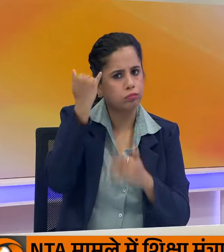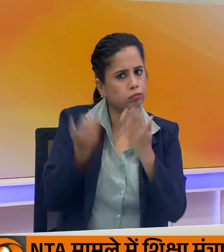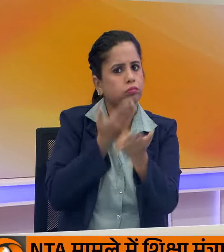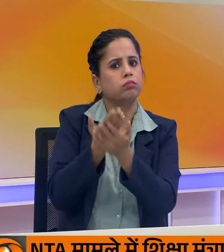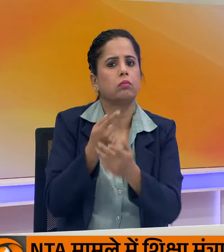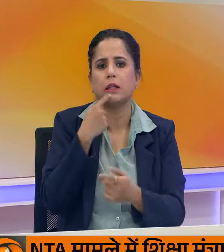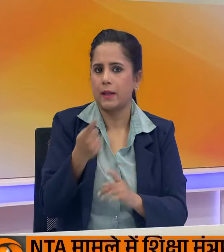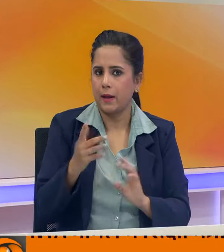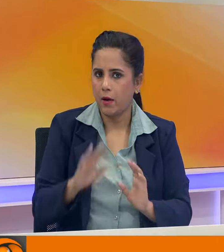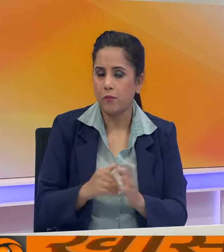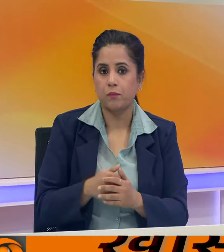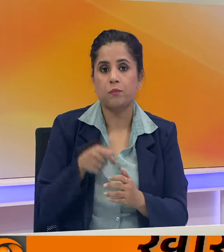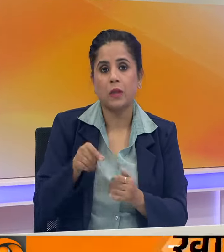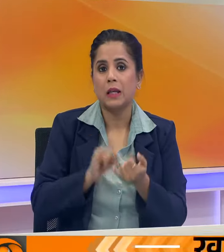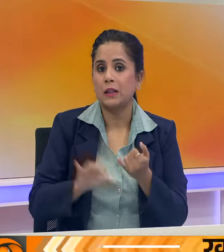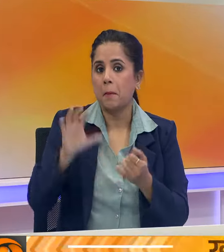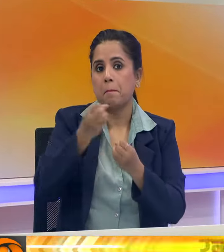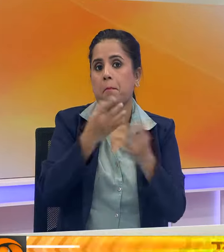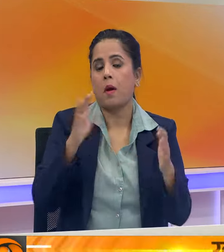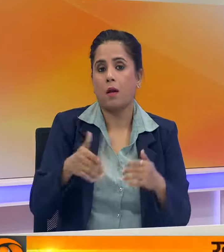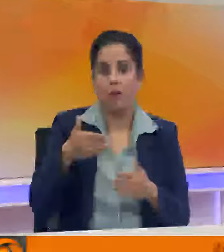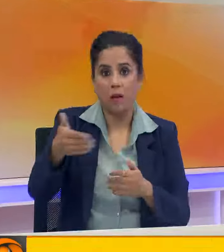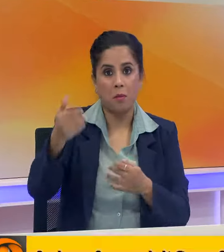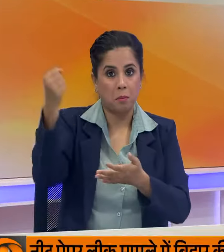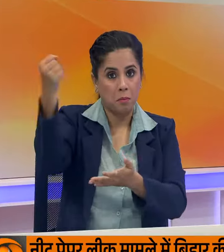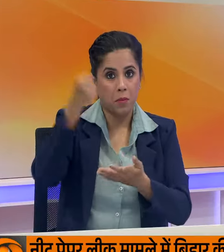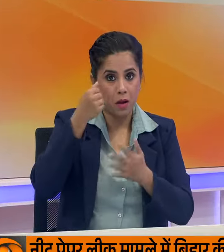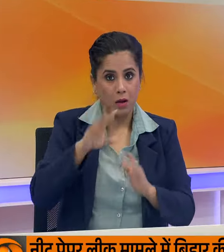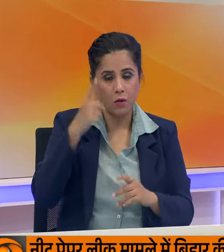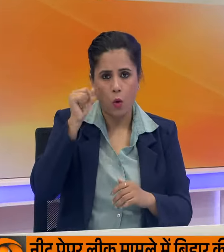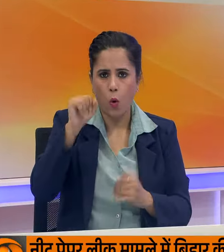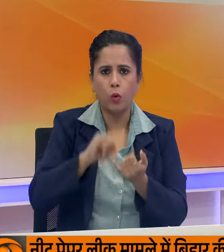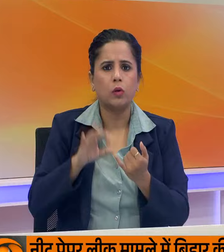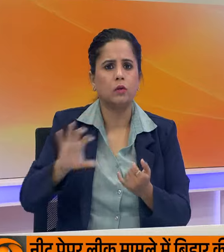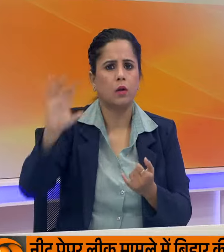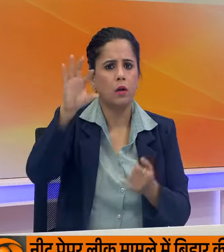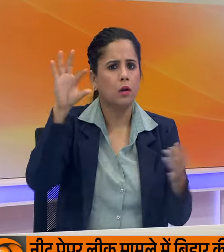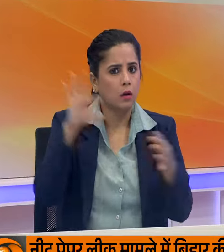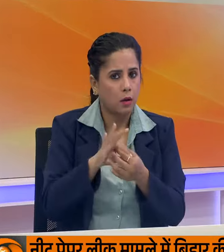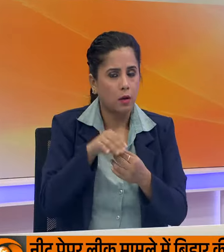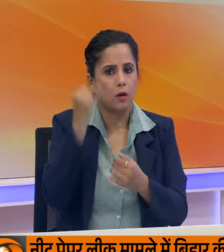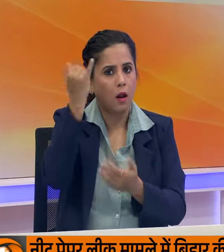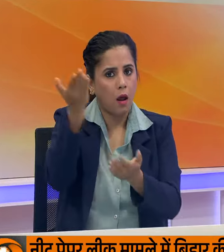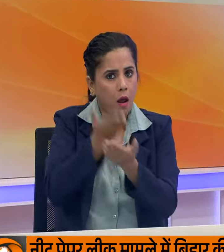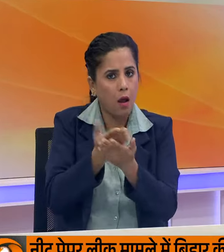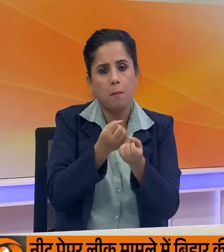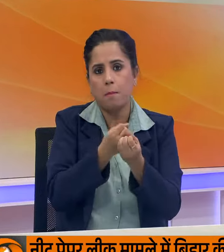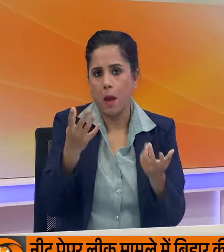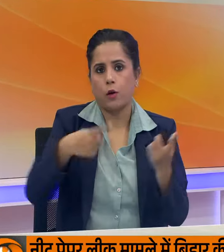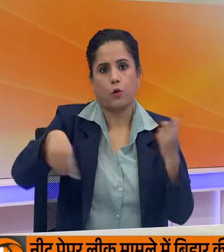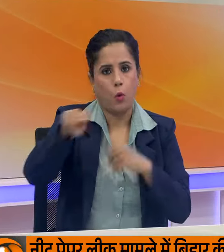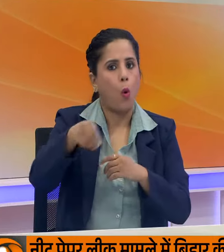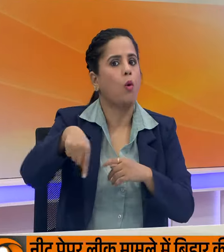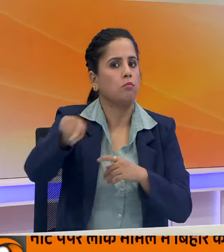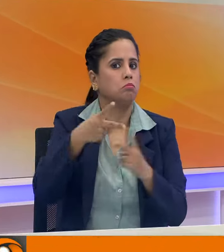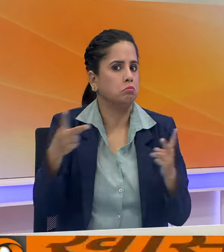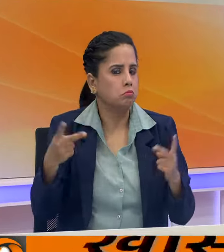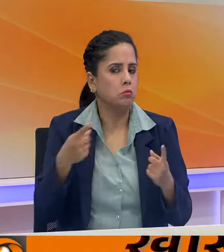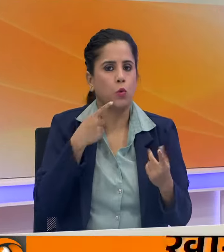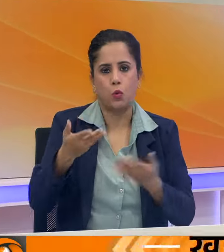सुझाव दिया कई राज्यों ने आगामी बजट के लिए अपने राज्यों से संबंधित सुझाव भी दिए